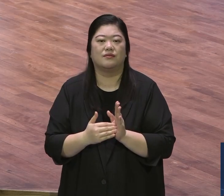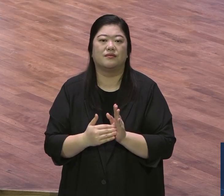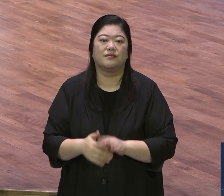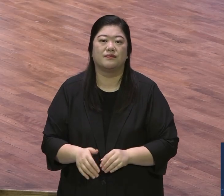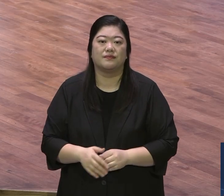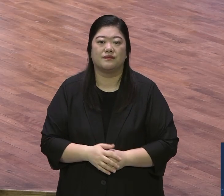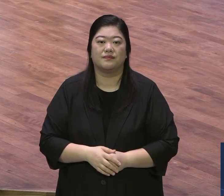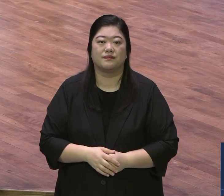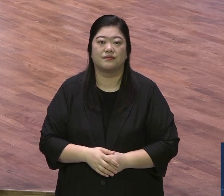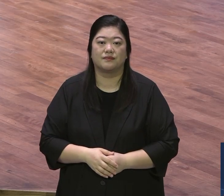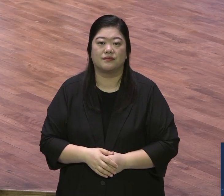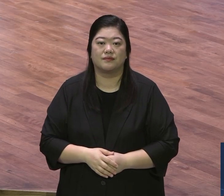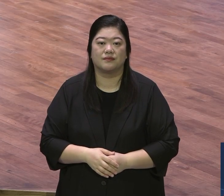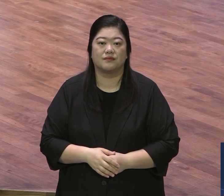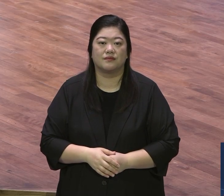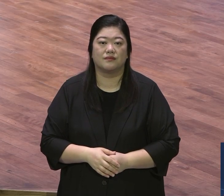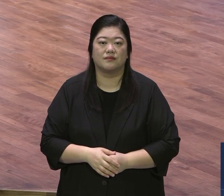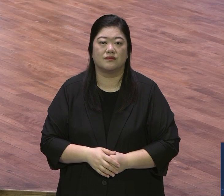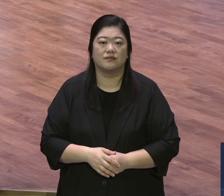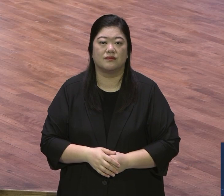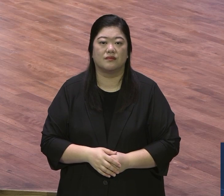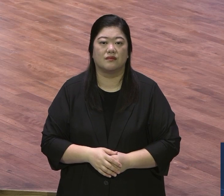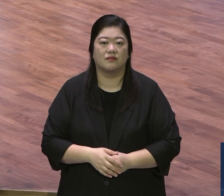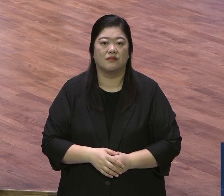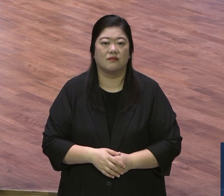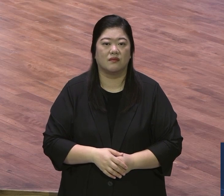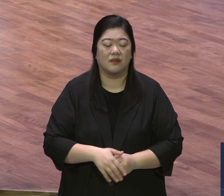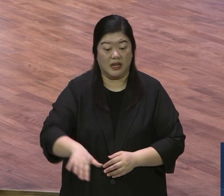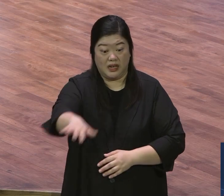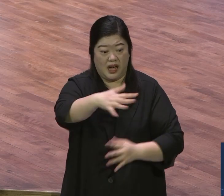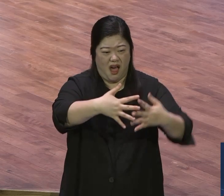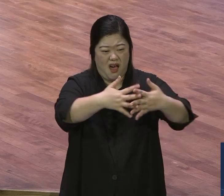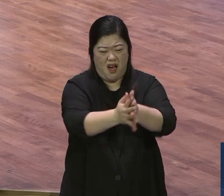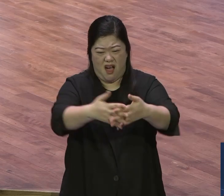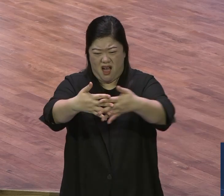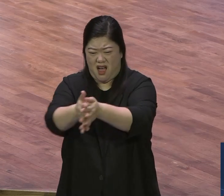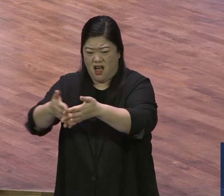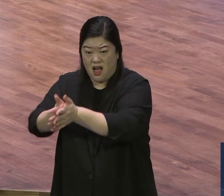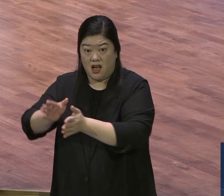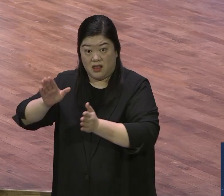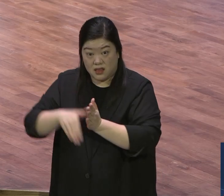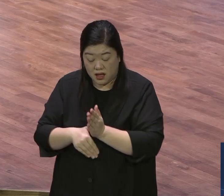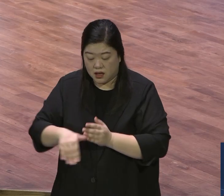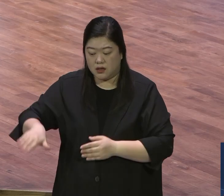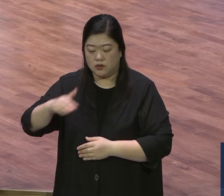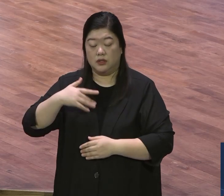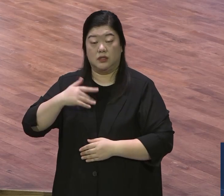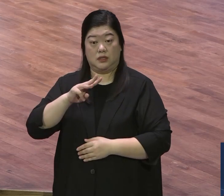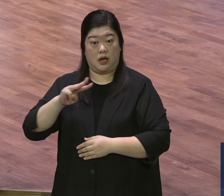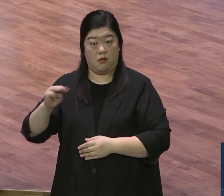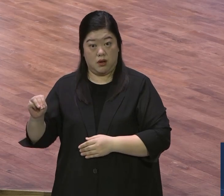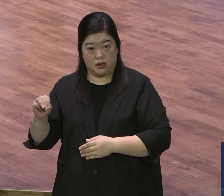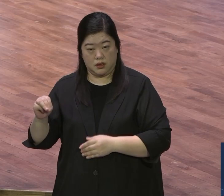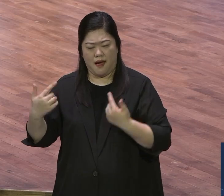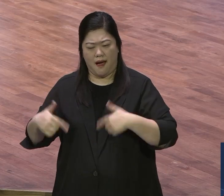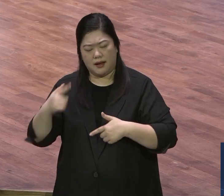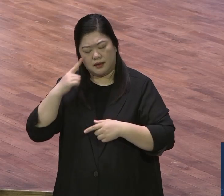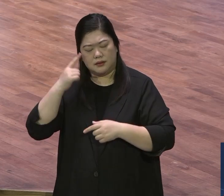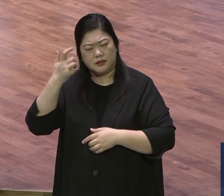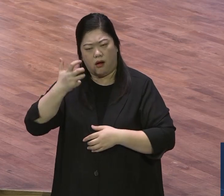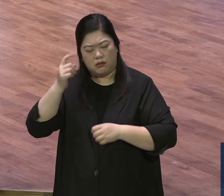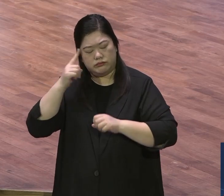우리 교회는 하나님 보실 때에 깨어있는 정녀부대가 되어야 됩니다 영적으로 정신 바짝